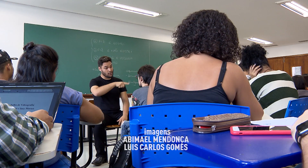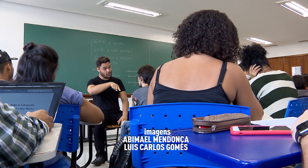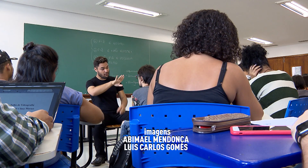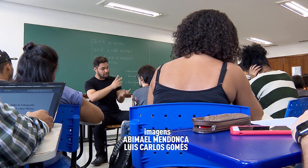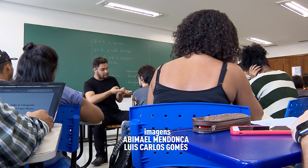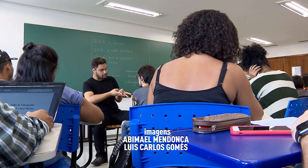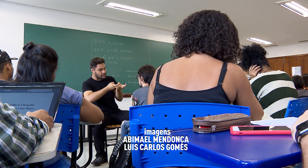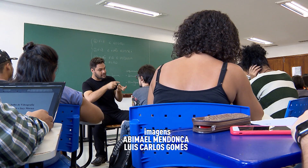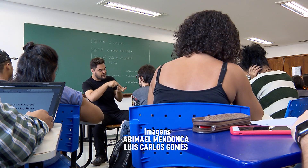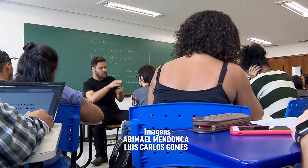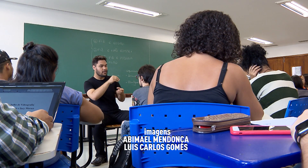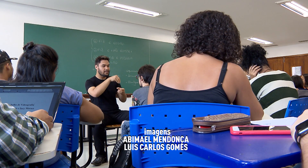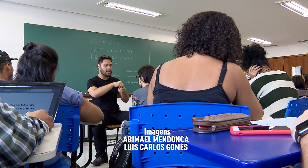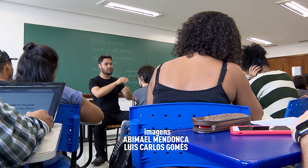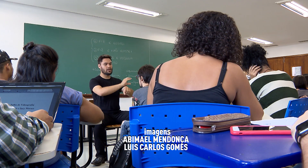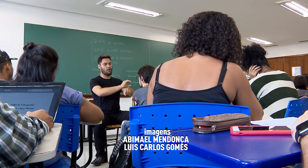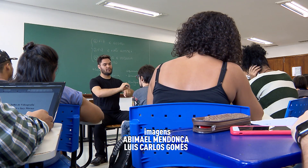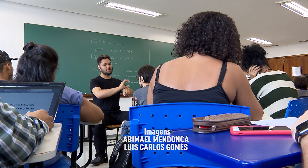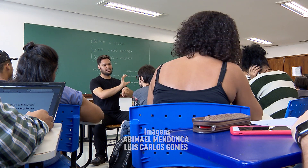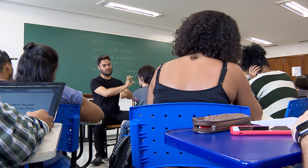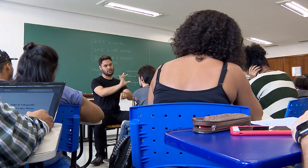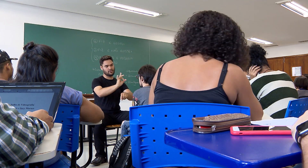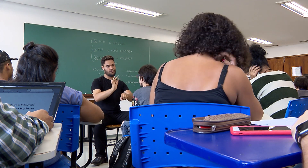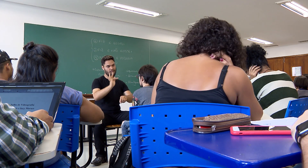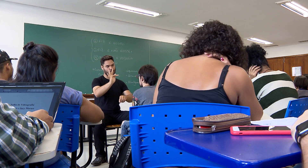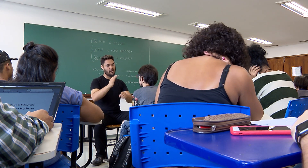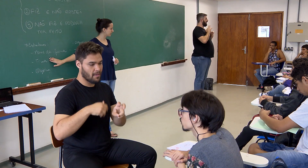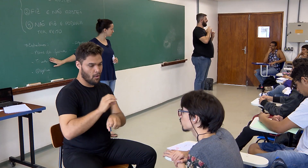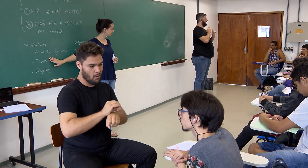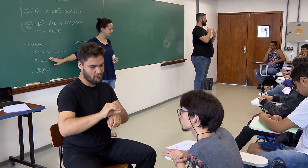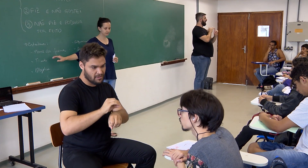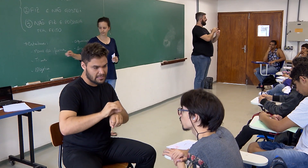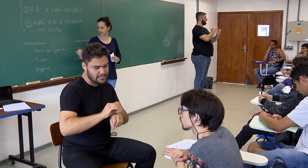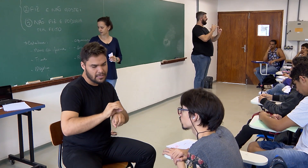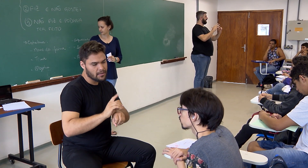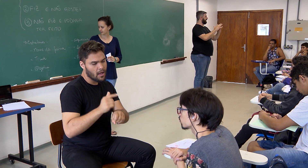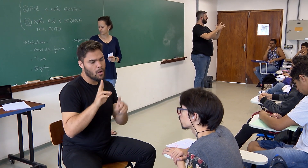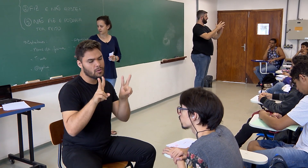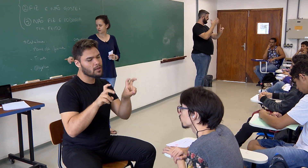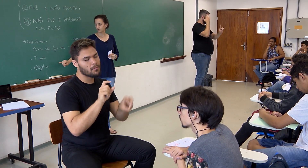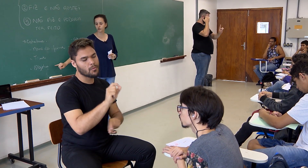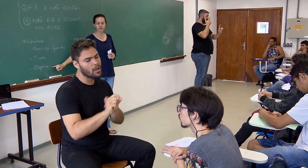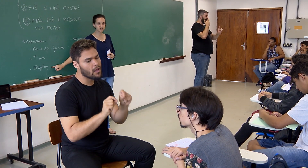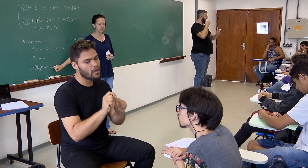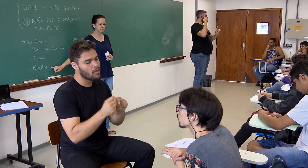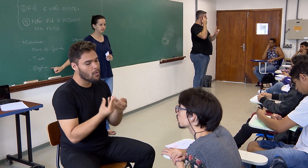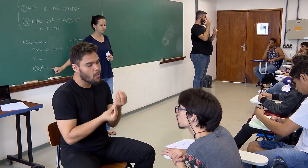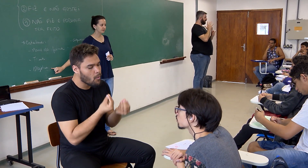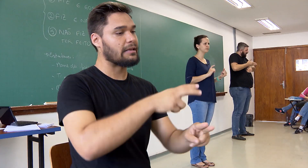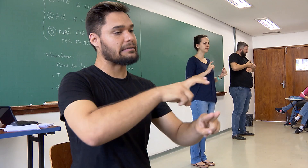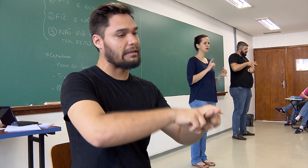a oficialização da Libras como língua oficial da comunidade surda no Brasil, em 2002, a demanda